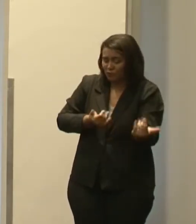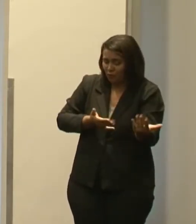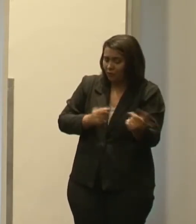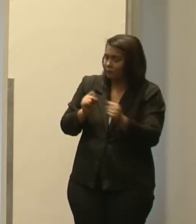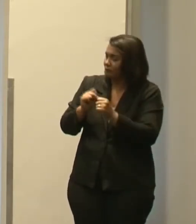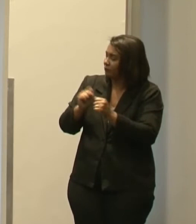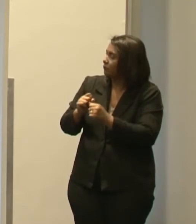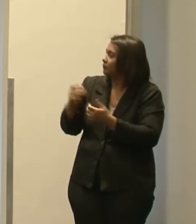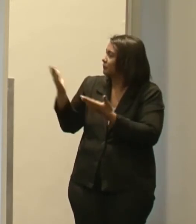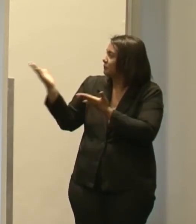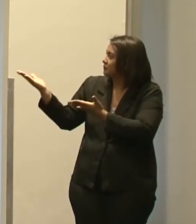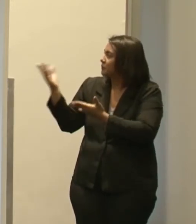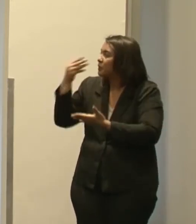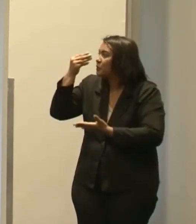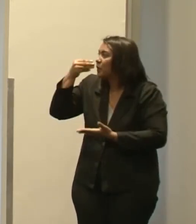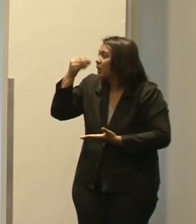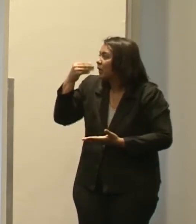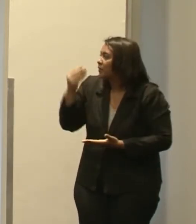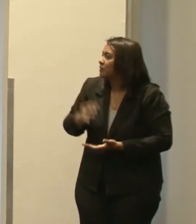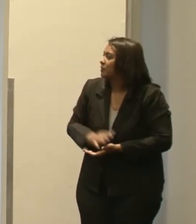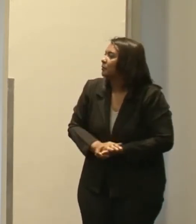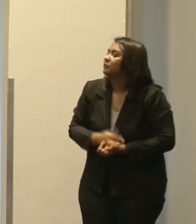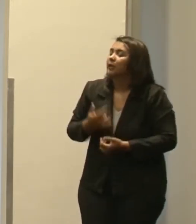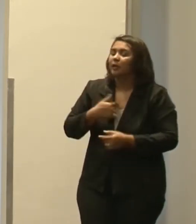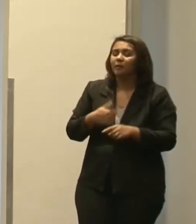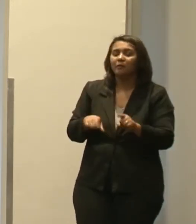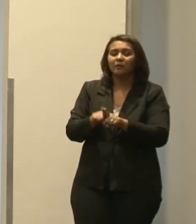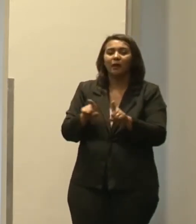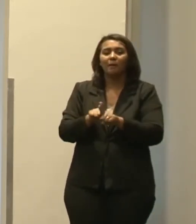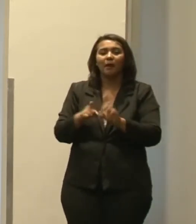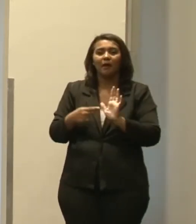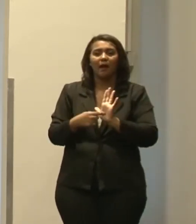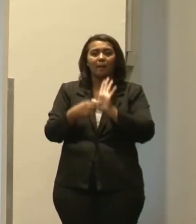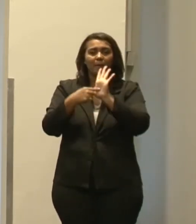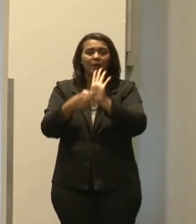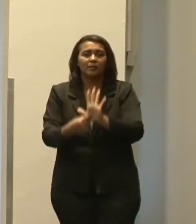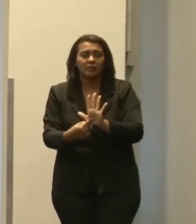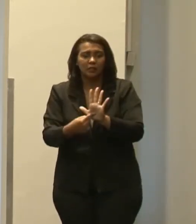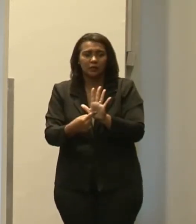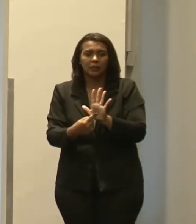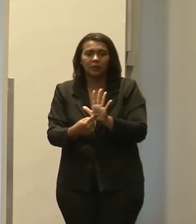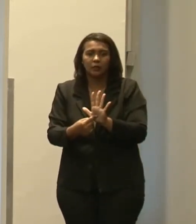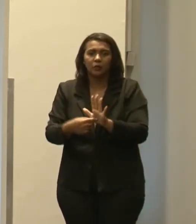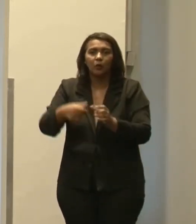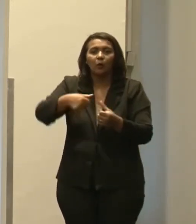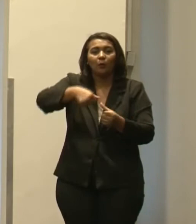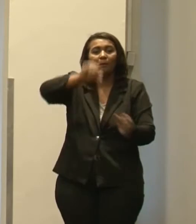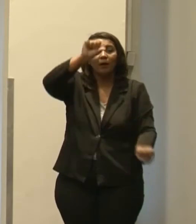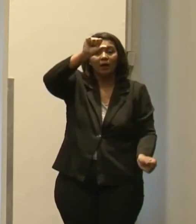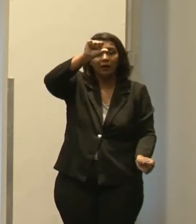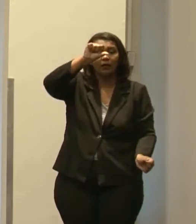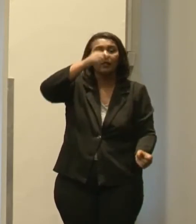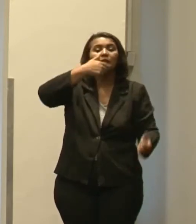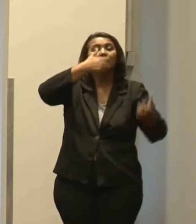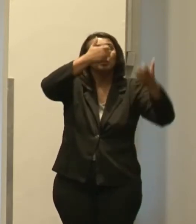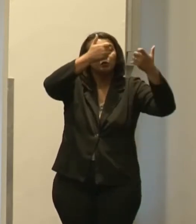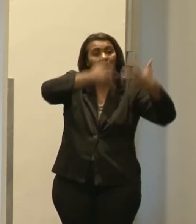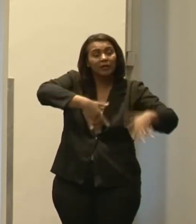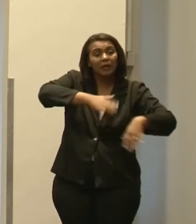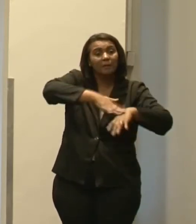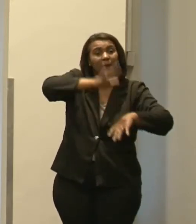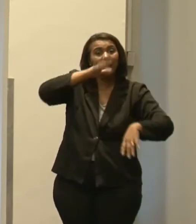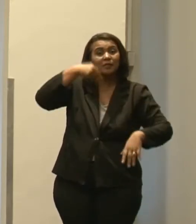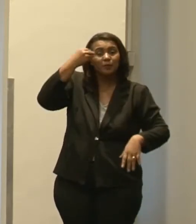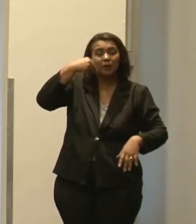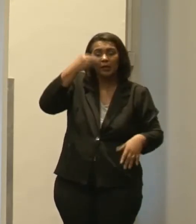experiência. Bom, e aí eu também estou apresentando um banner que fala mais sobre a experiência dos jovens.